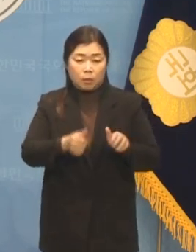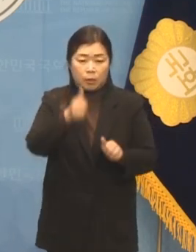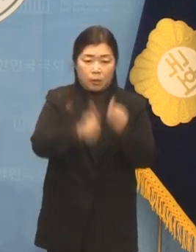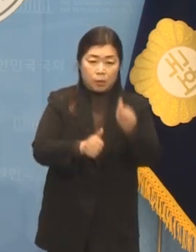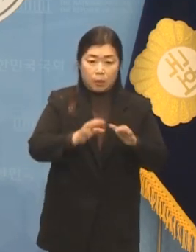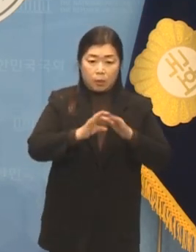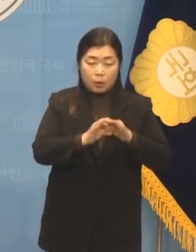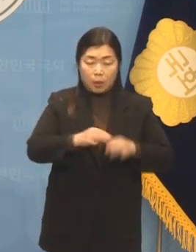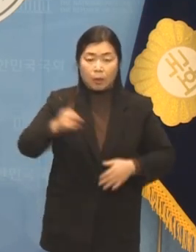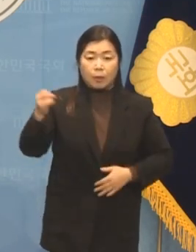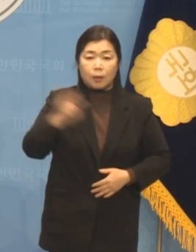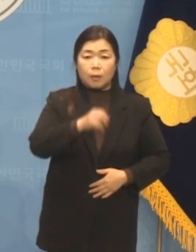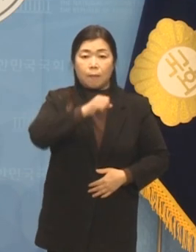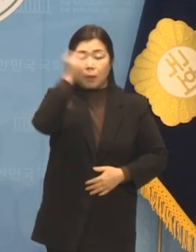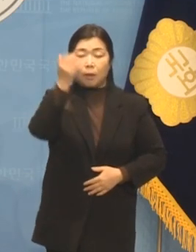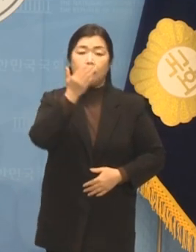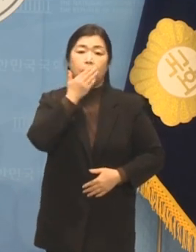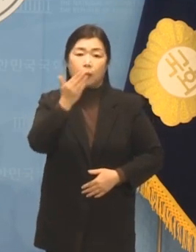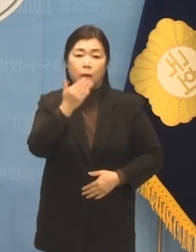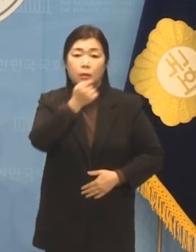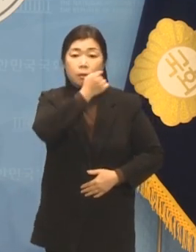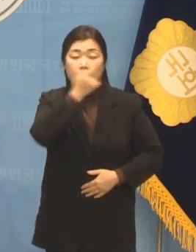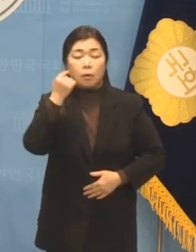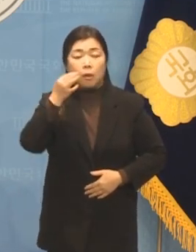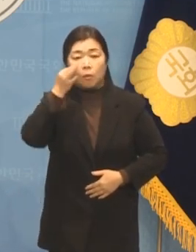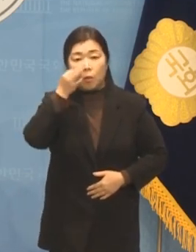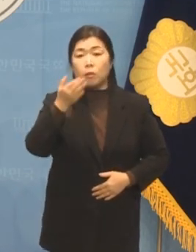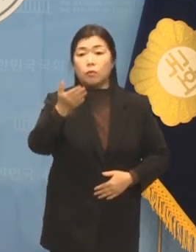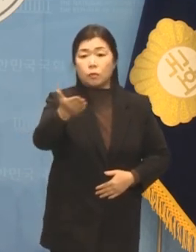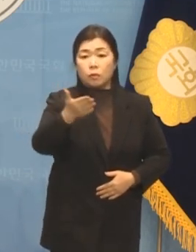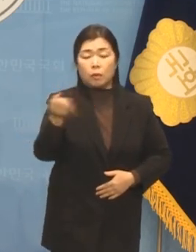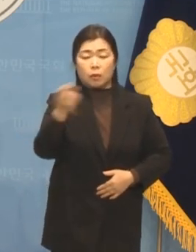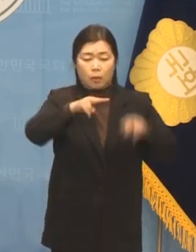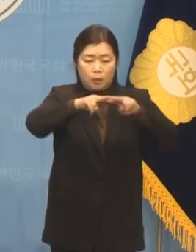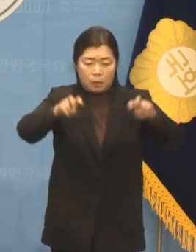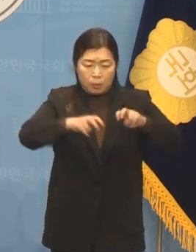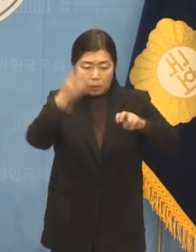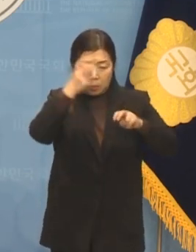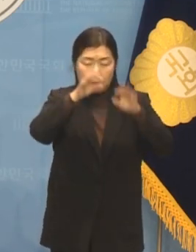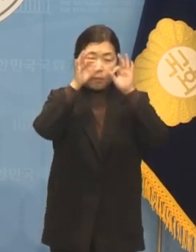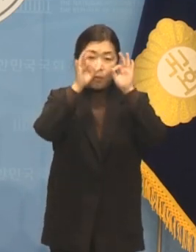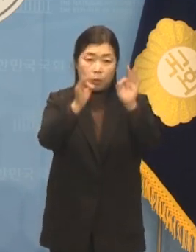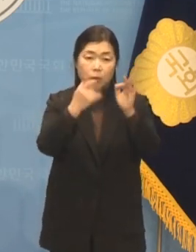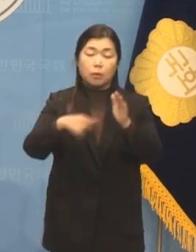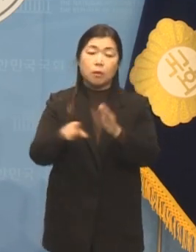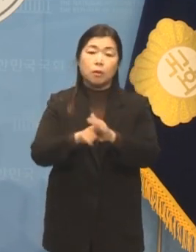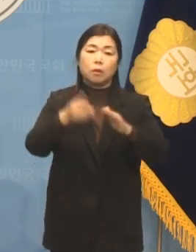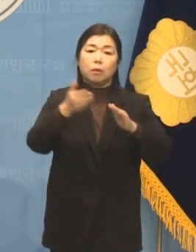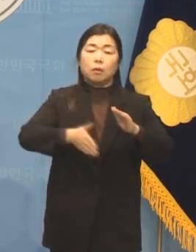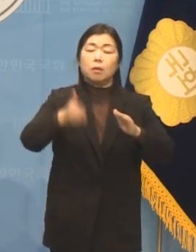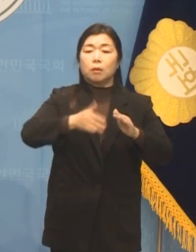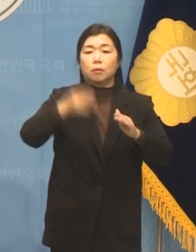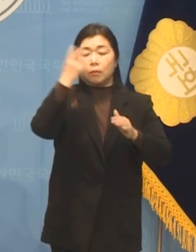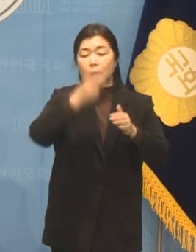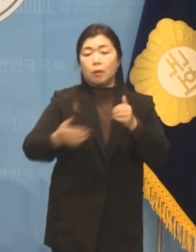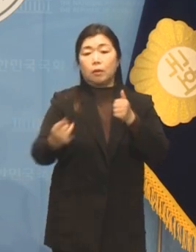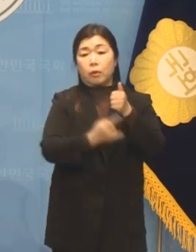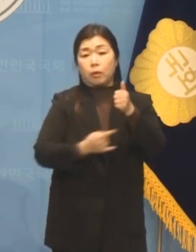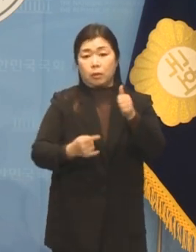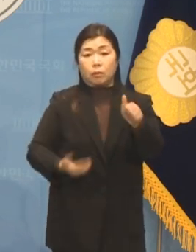다시 당선 가능성을 검증하고 깊이 들여다보기를 공관위원장님을 비롯한